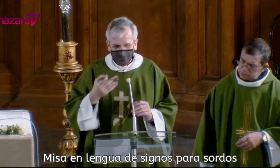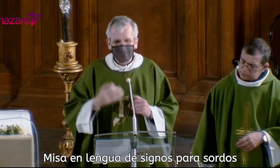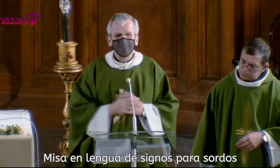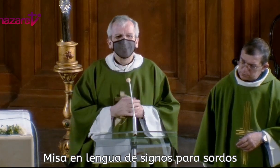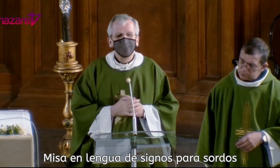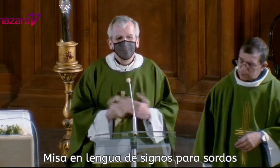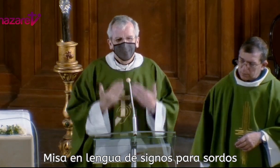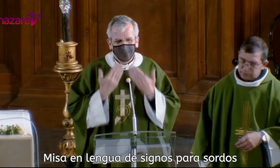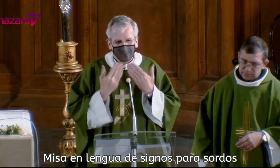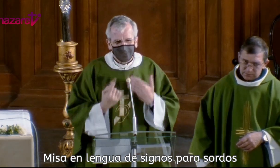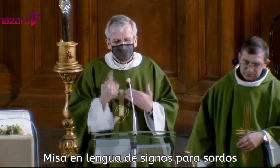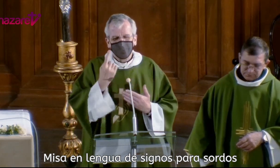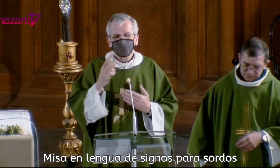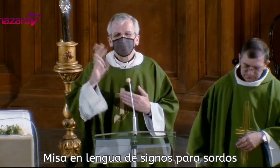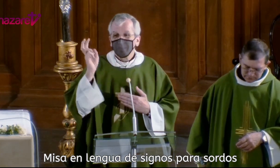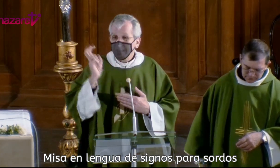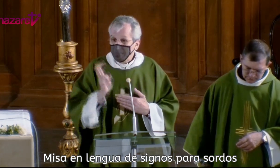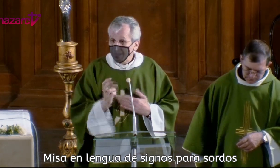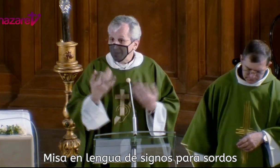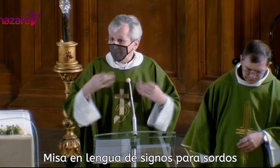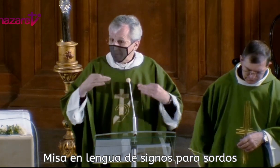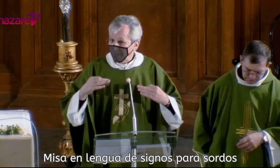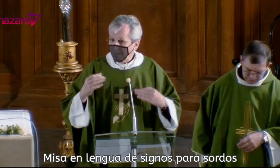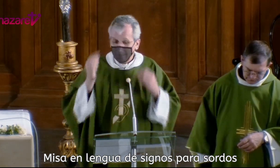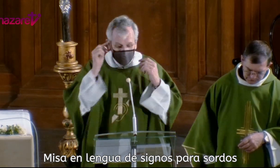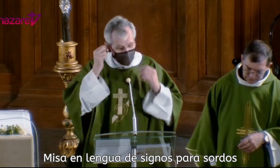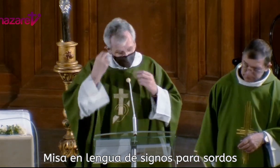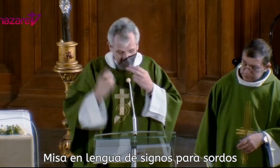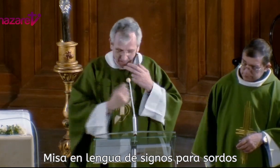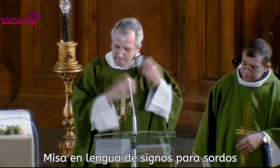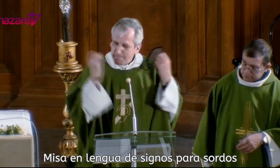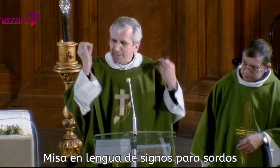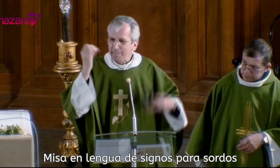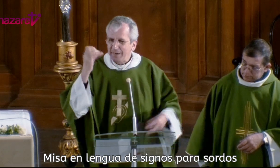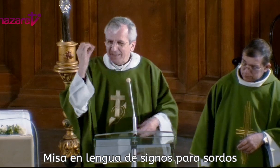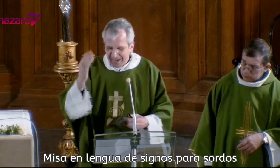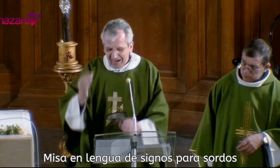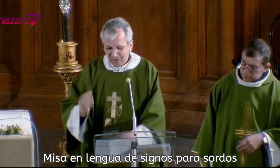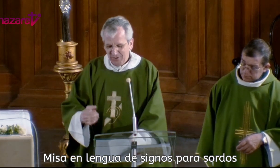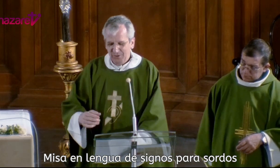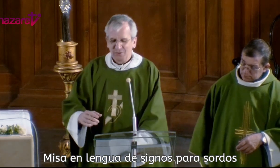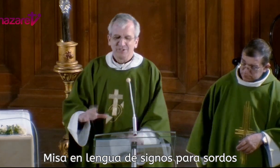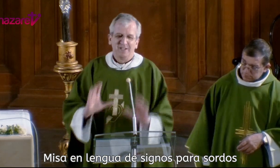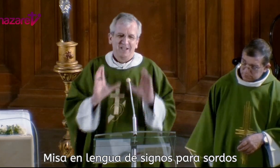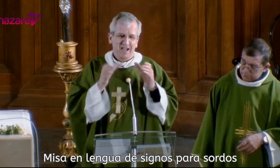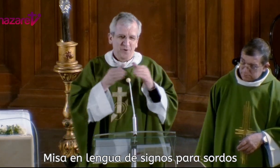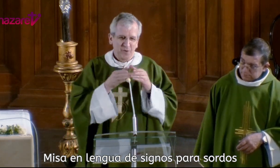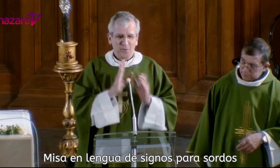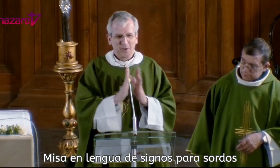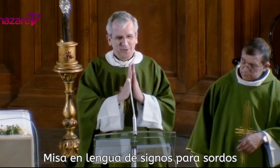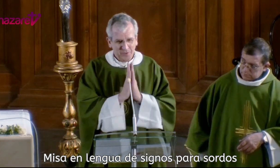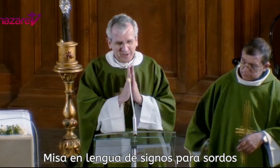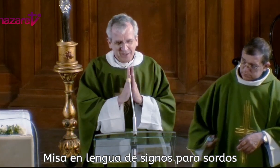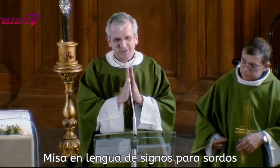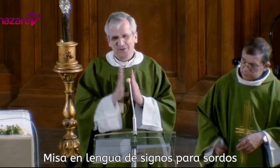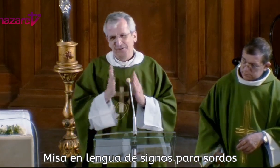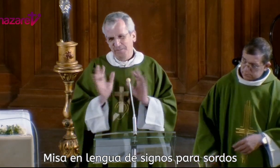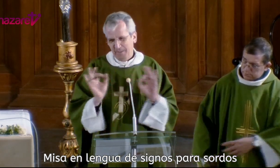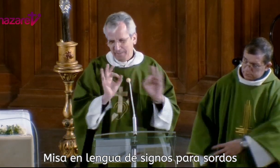perfectamente, gracias a Dios, y viene normalmente para predicarnos algún encuentro de oración, preparando